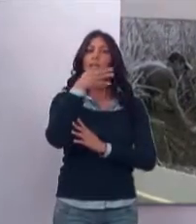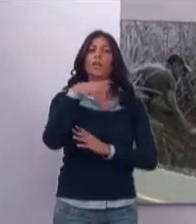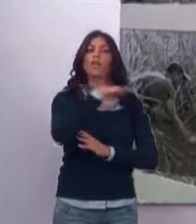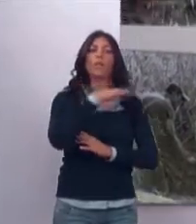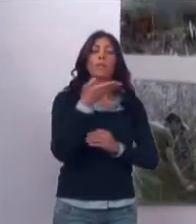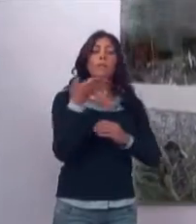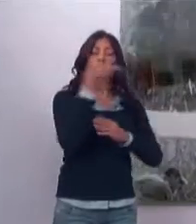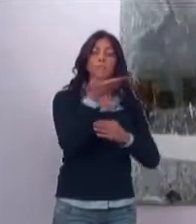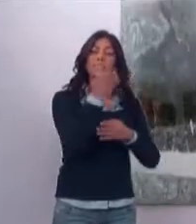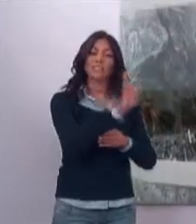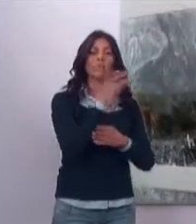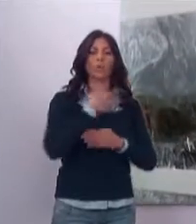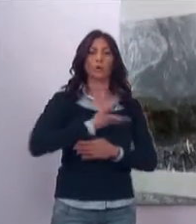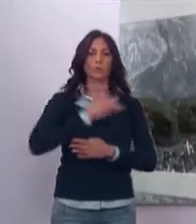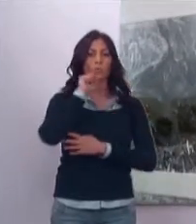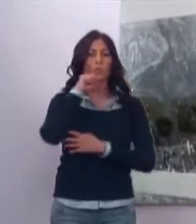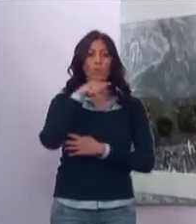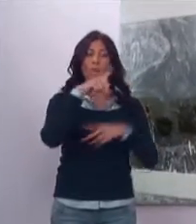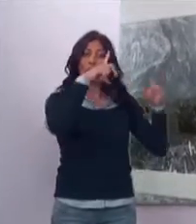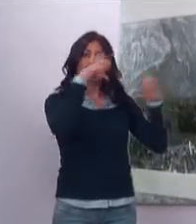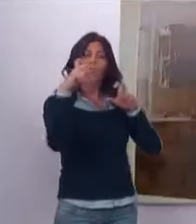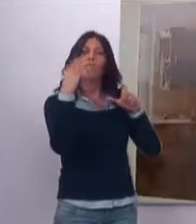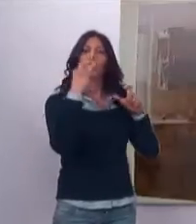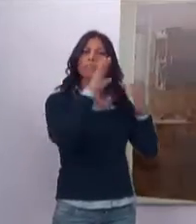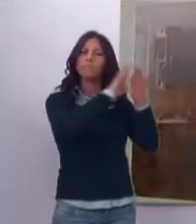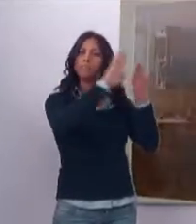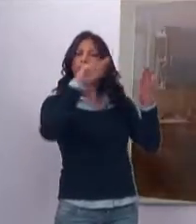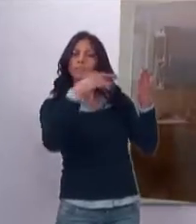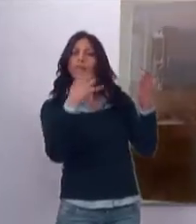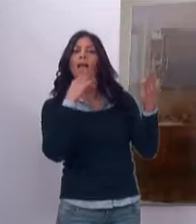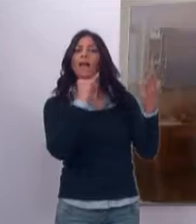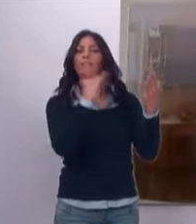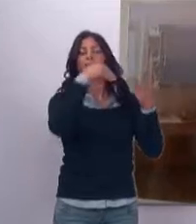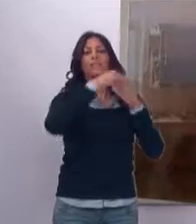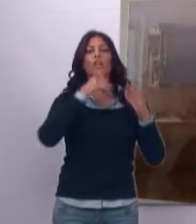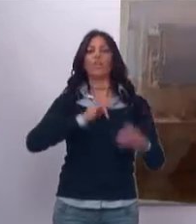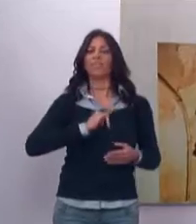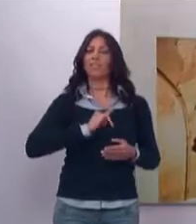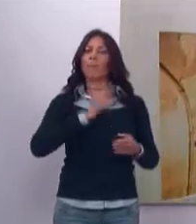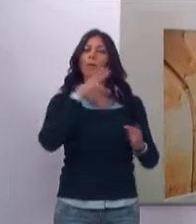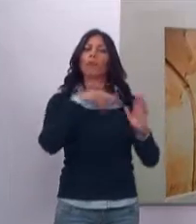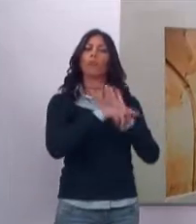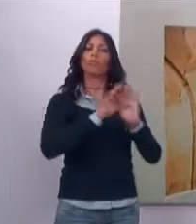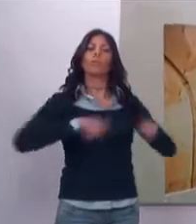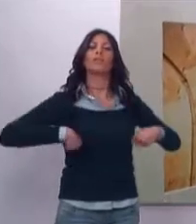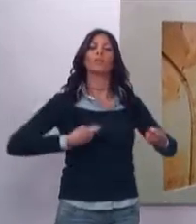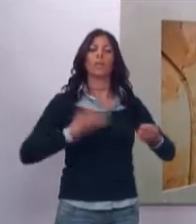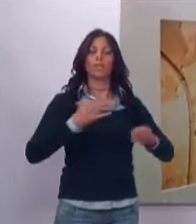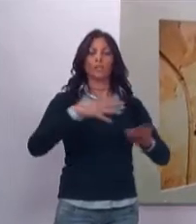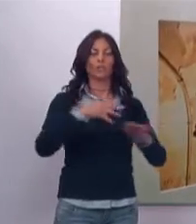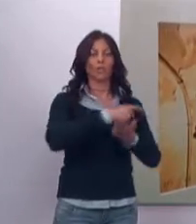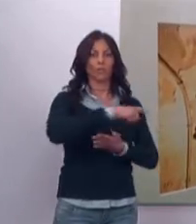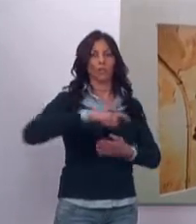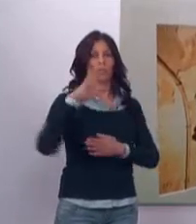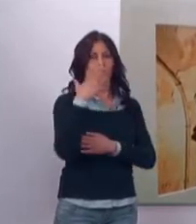de la tarde en el Ayuntamiento de Motril. As fotografías deberán recoger a identidade dos recursos naturales da costa